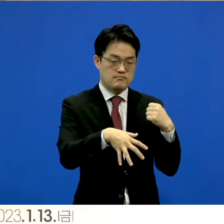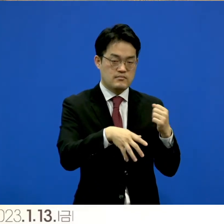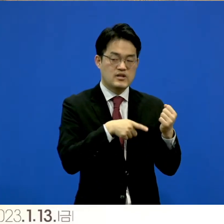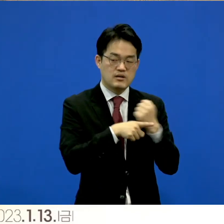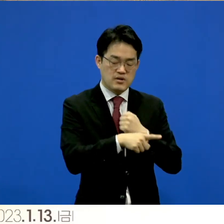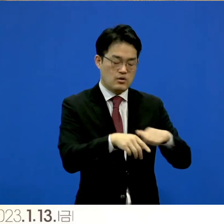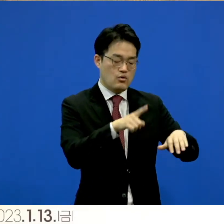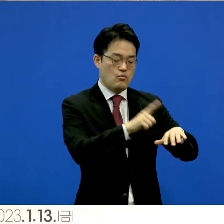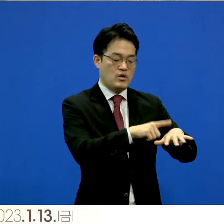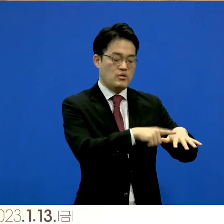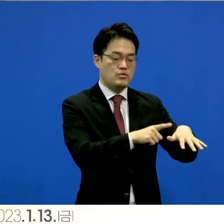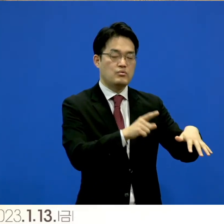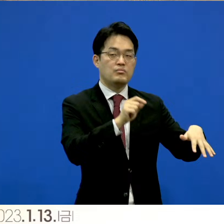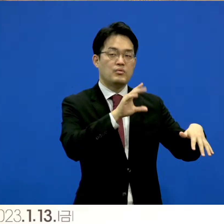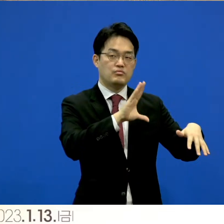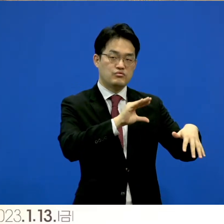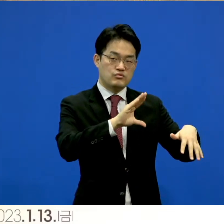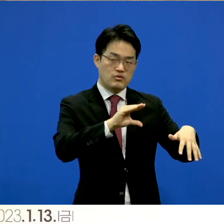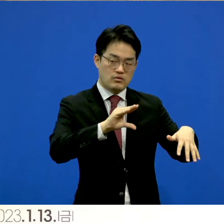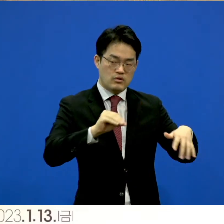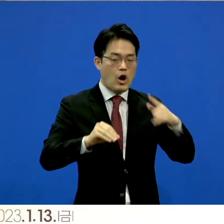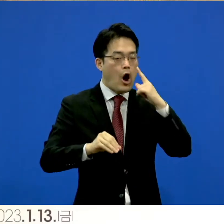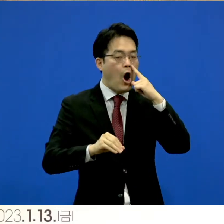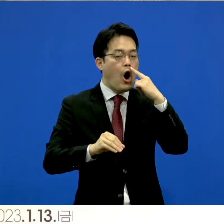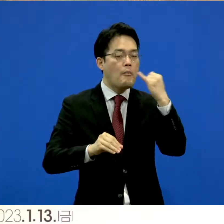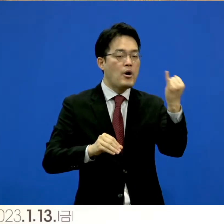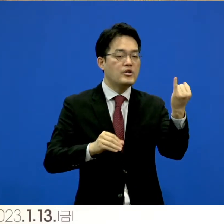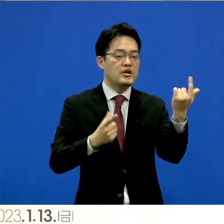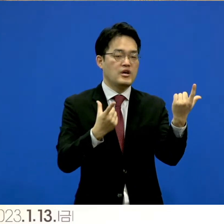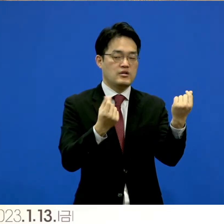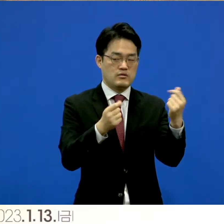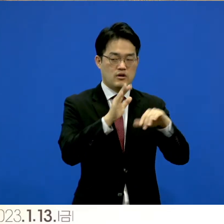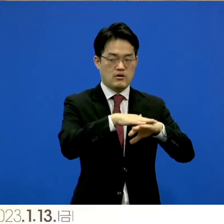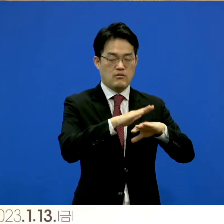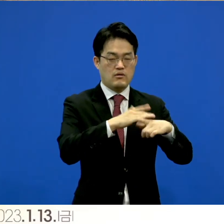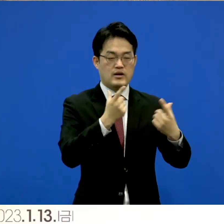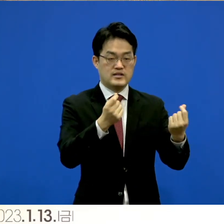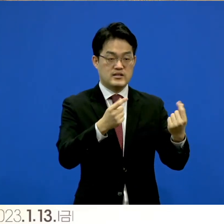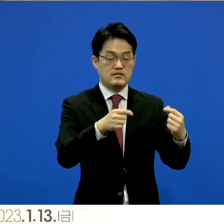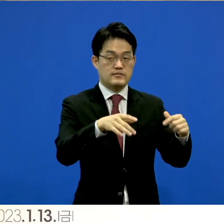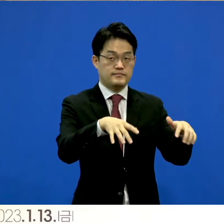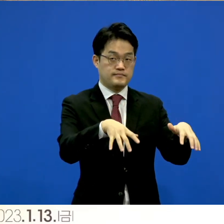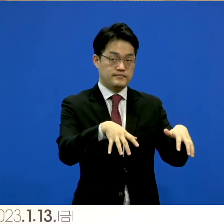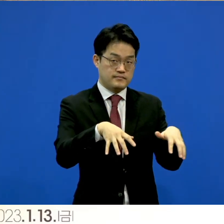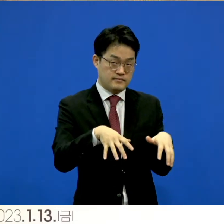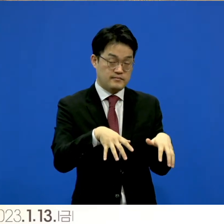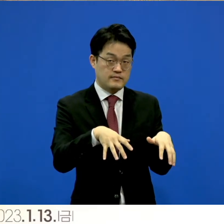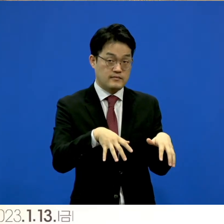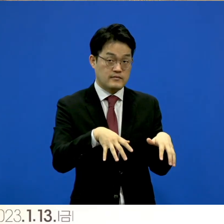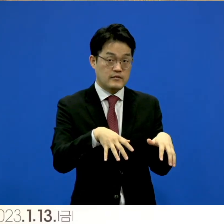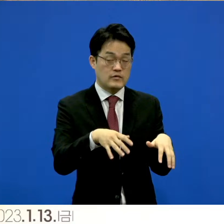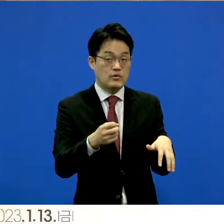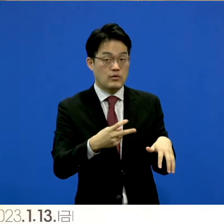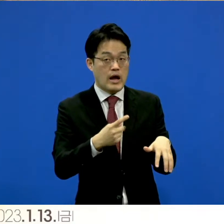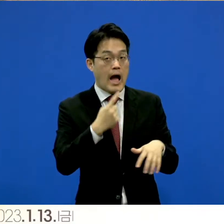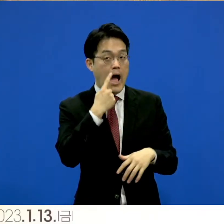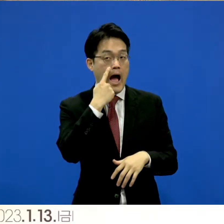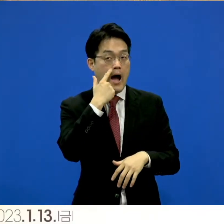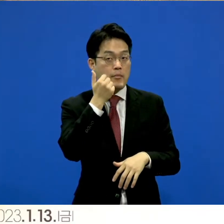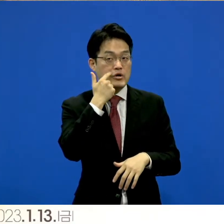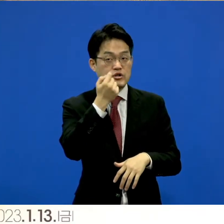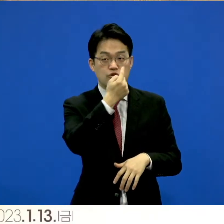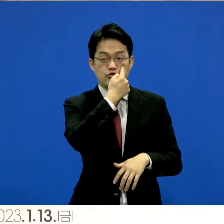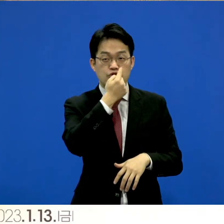왼손은 좀 더 부드럽게 잡고 있습니다. 어머니의 손과 같습니다. 그리고 아버지의 눈은 거의 반쯤 감겨져 있습니다.